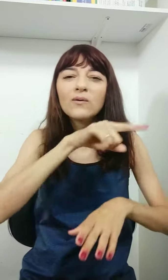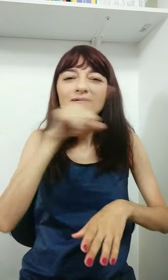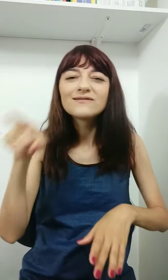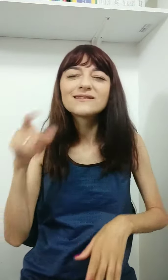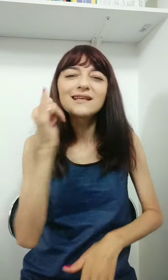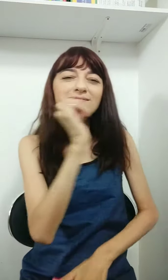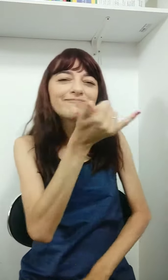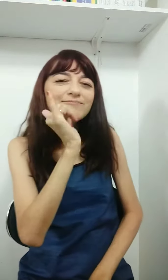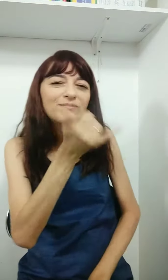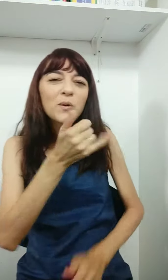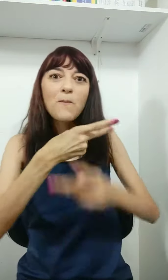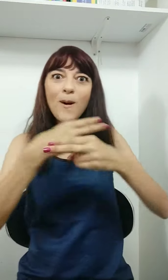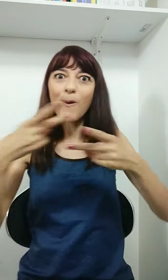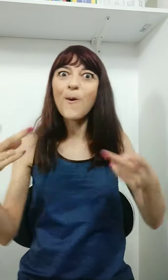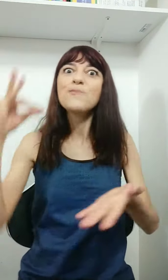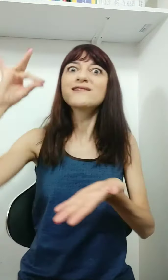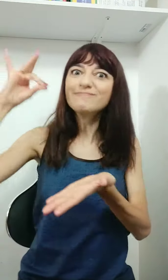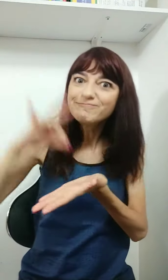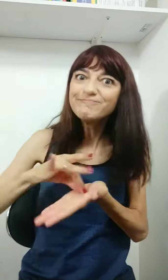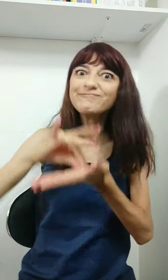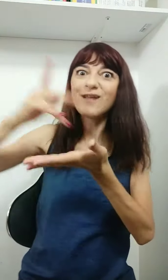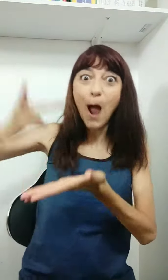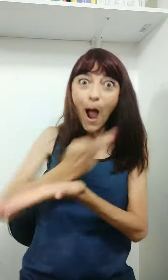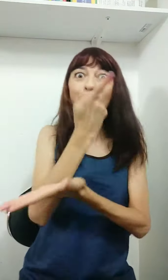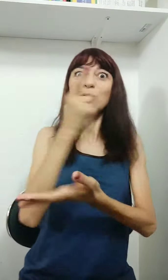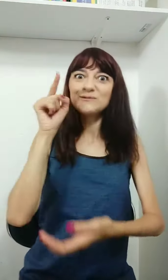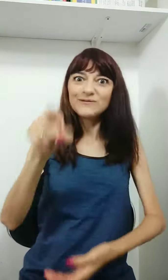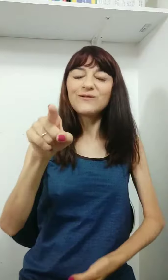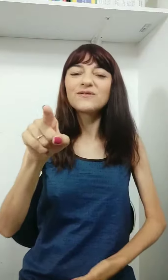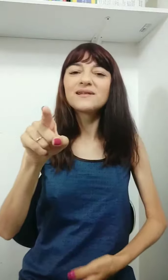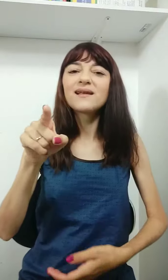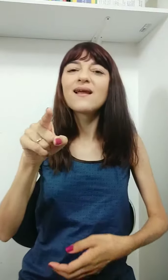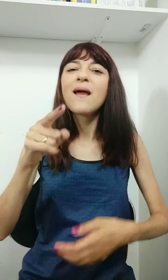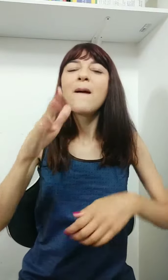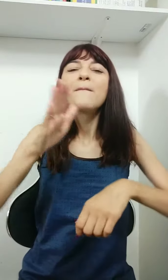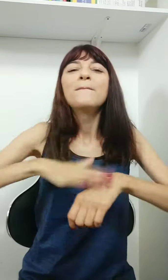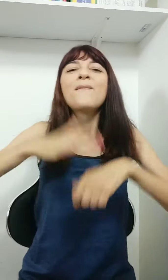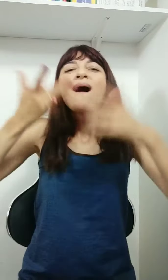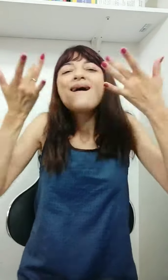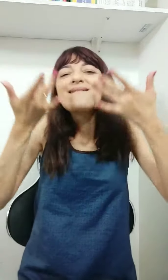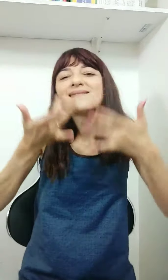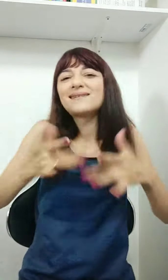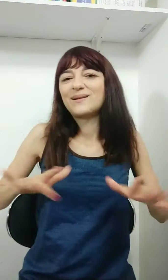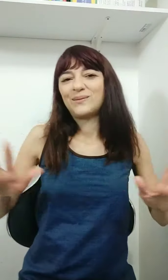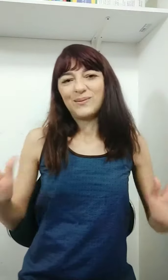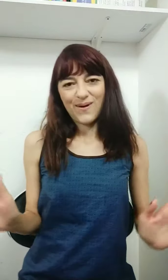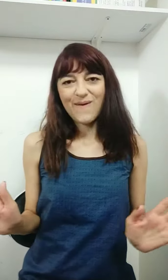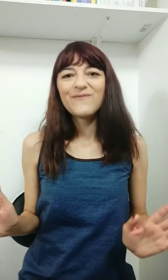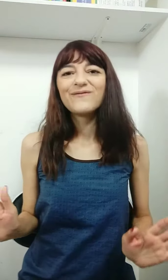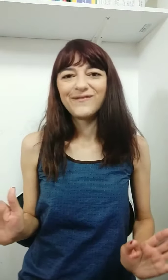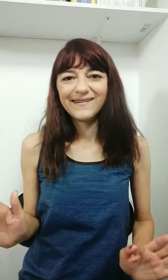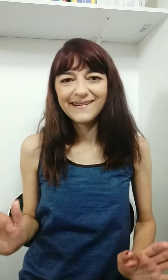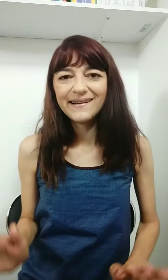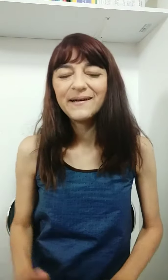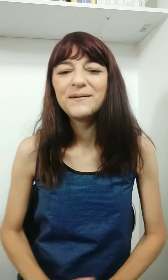muito real, não muito realista. Então quando vocês fazem de forma natural, algo que aconteceu realmente com vocês, utilizam uma